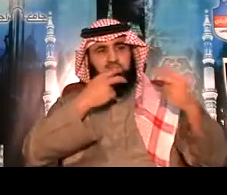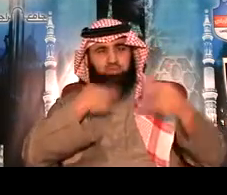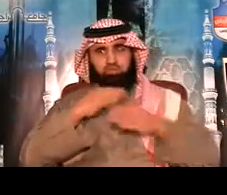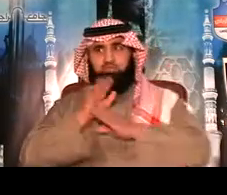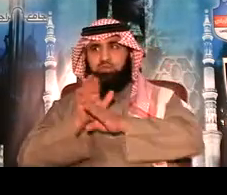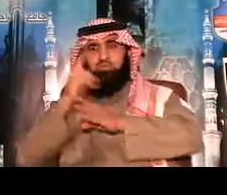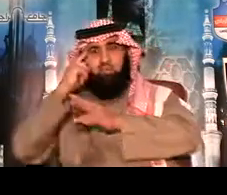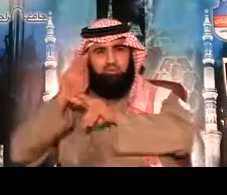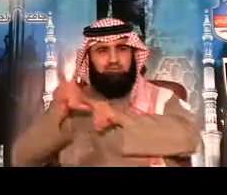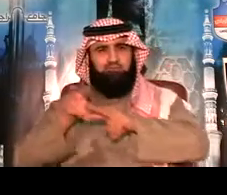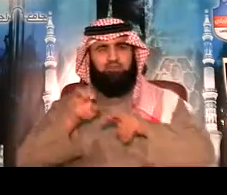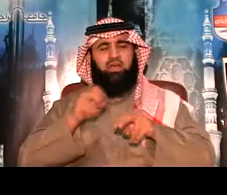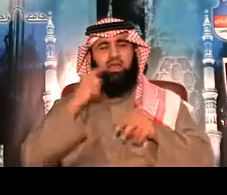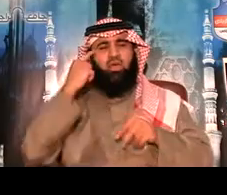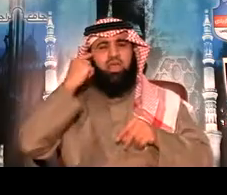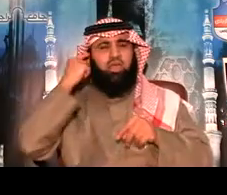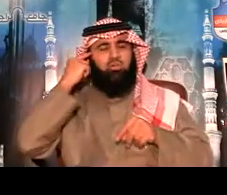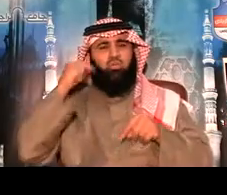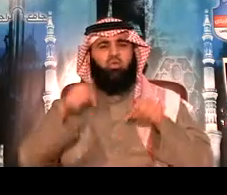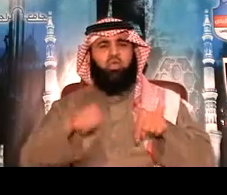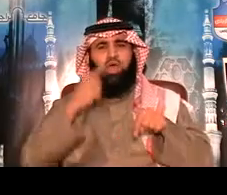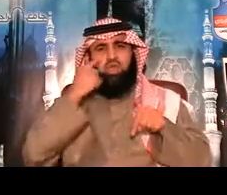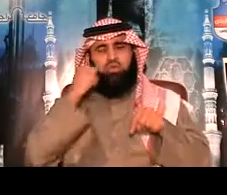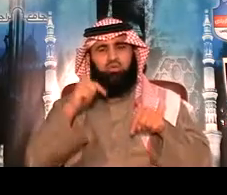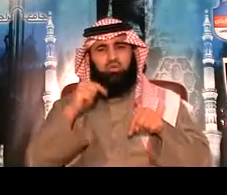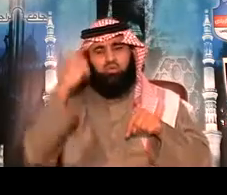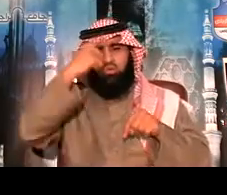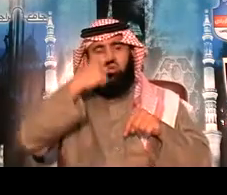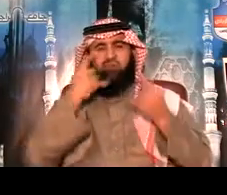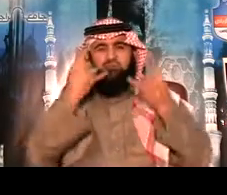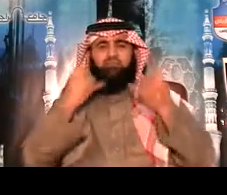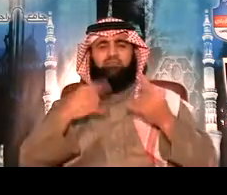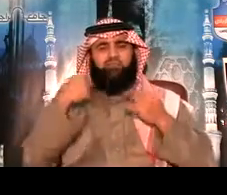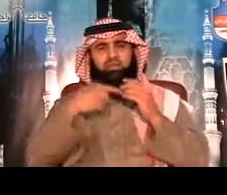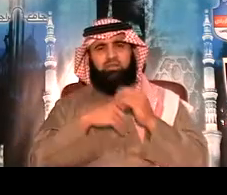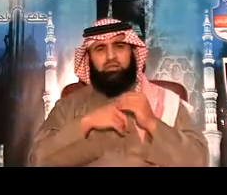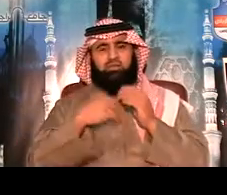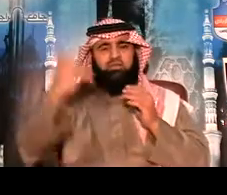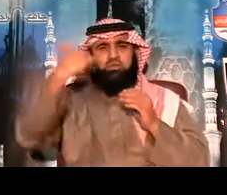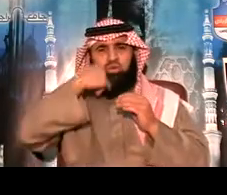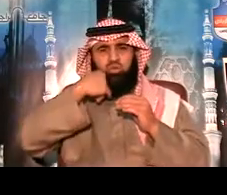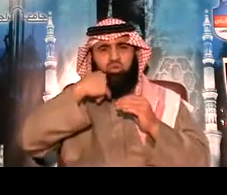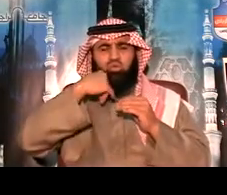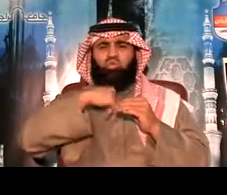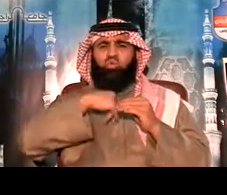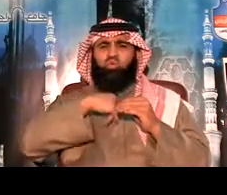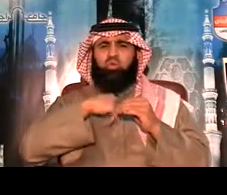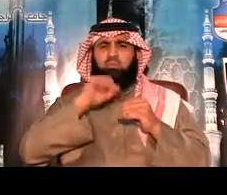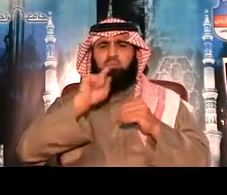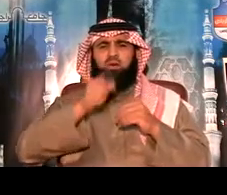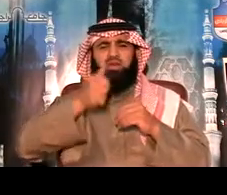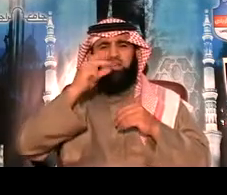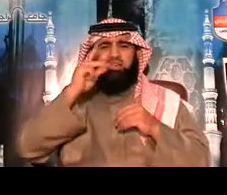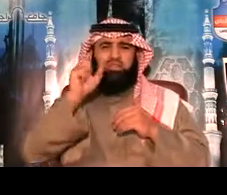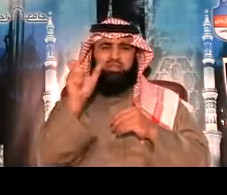الحياة. يخدع الناس بمظهره الصالح، يخفي عليهم باطنه الطالح، لكن